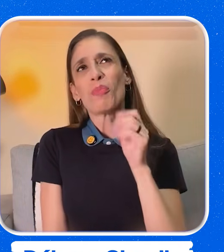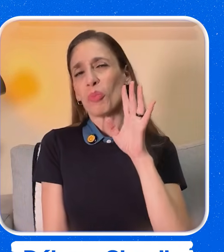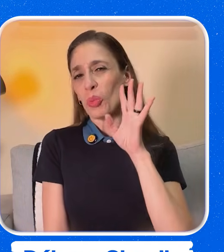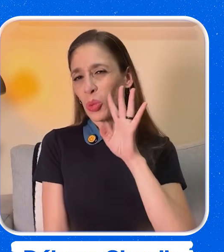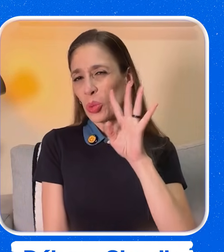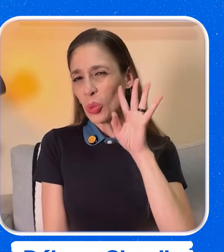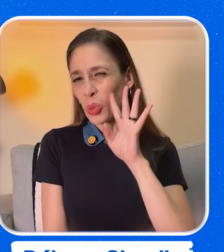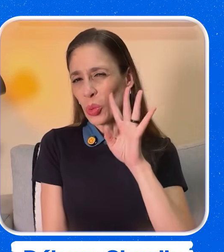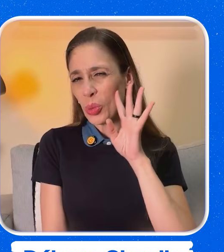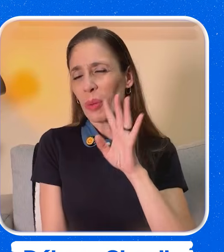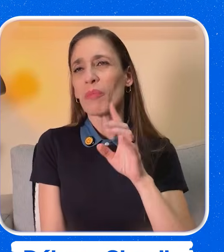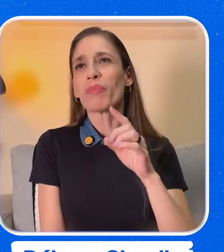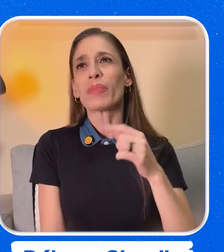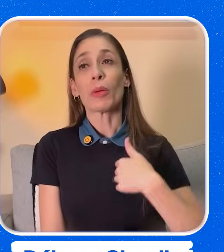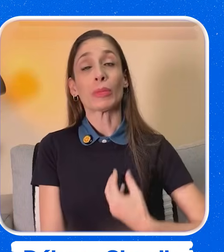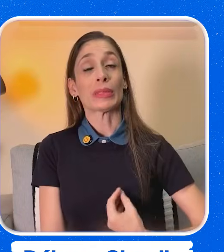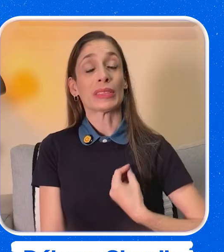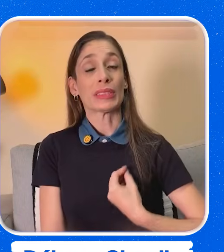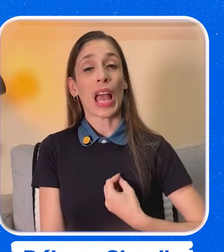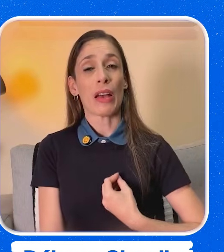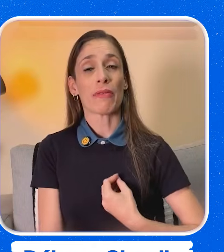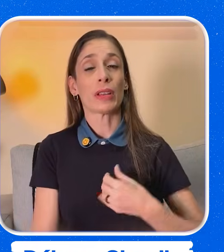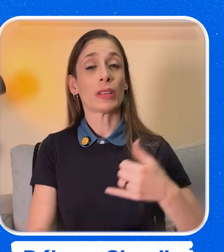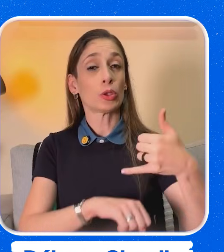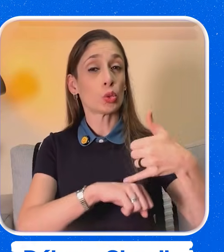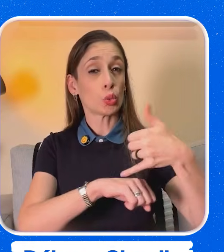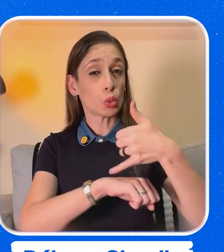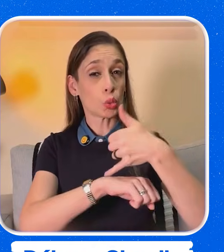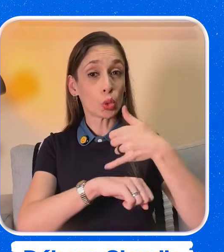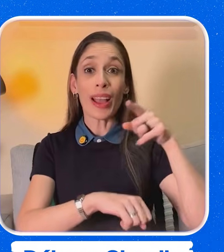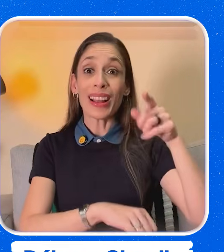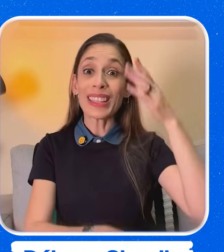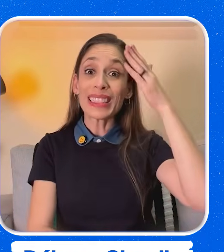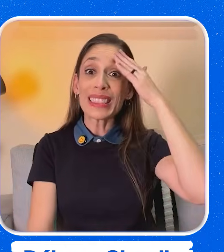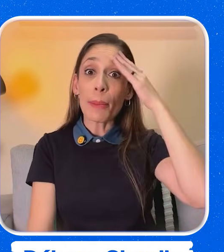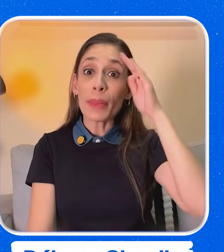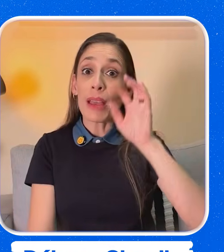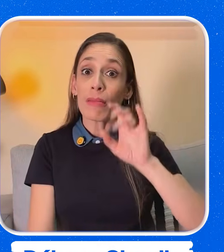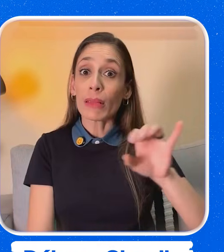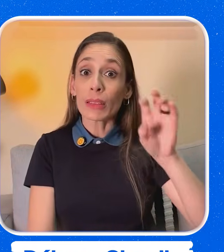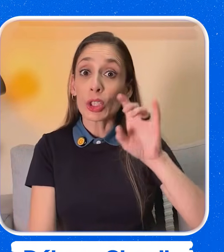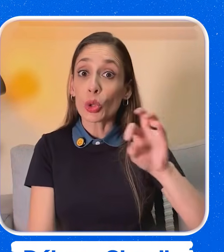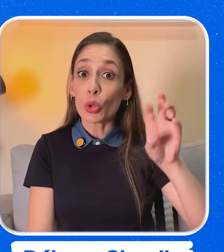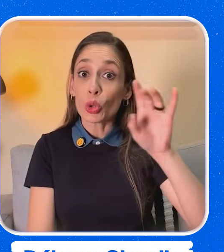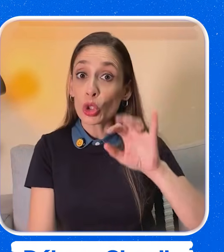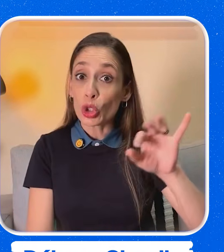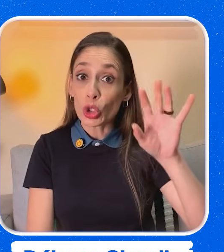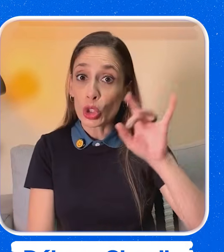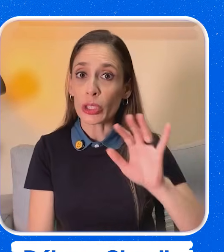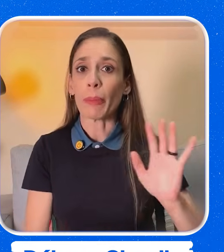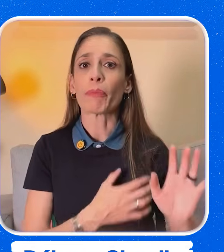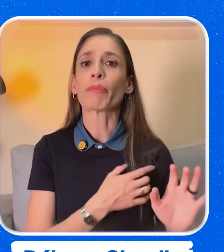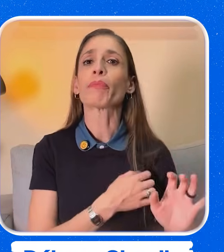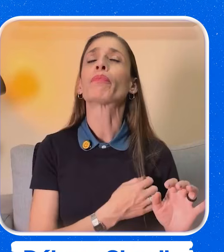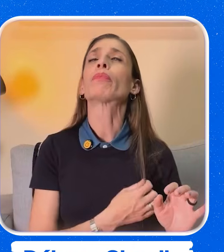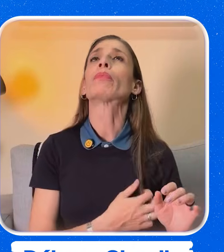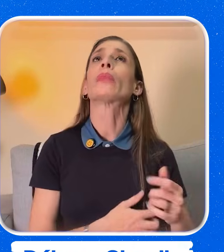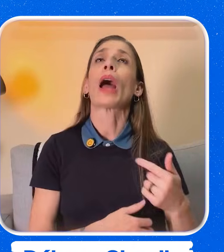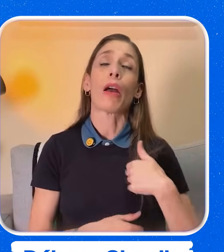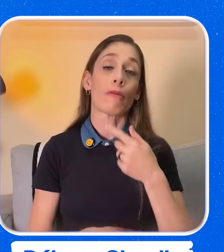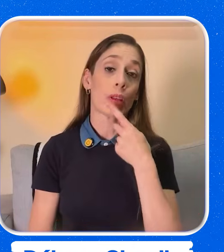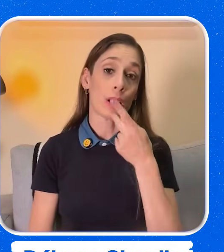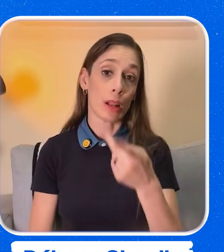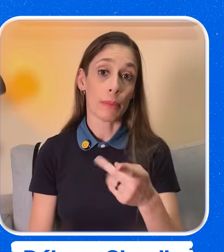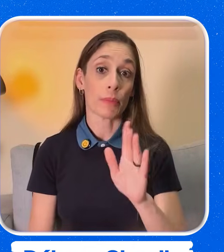um tatuador que ele sabia da datilologia. E aí, quando eu falei para ele que eu